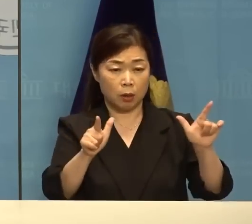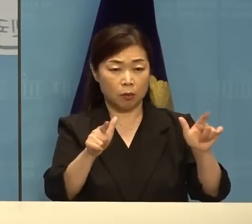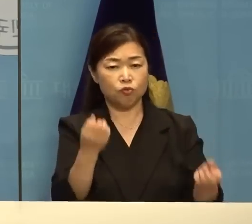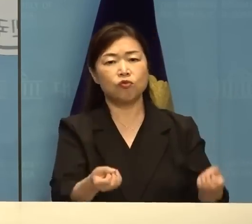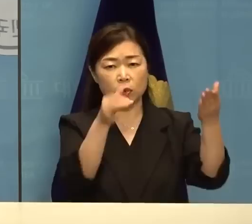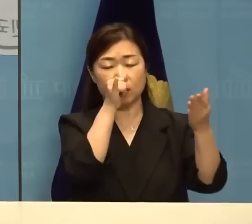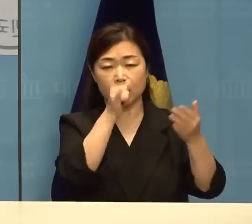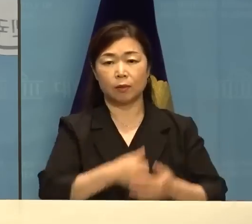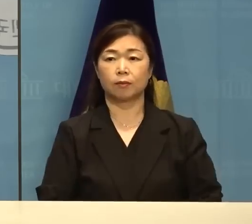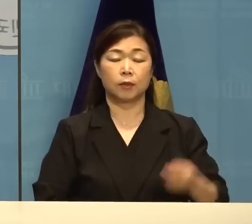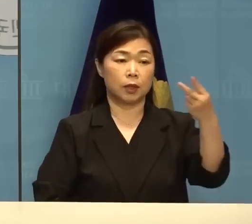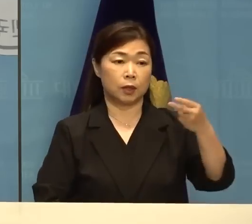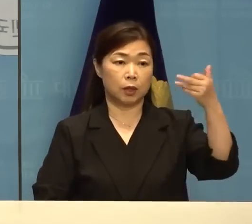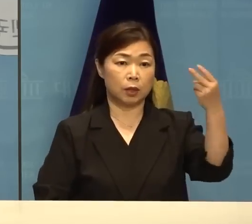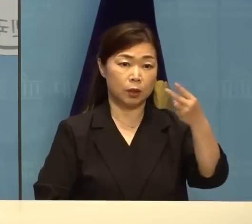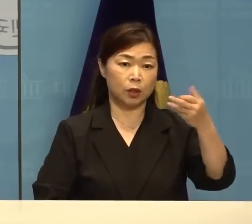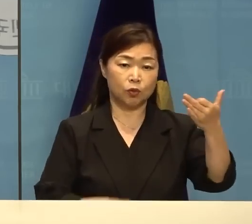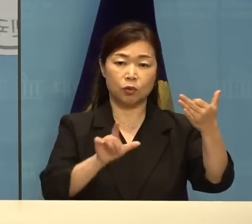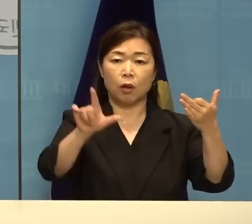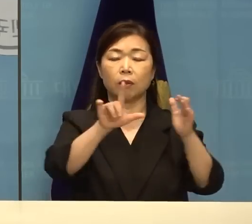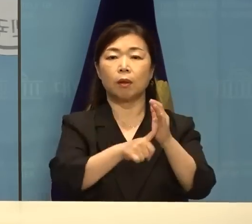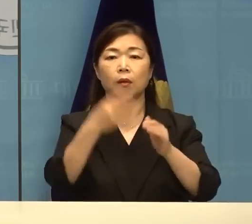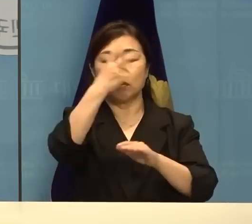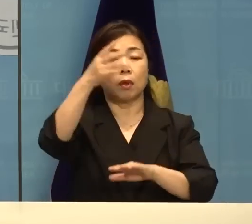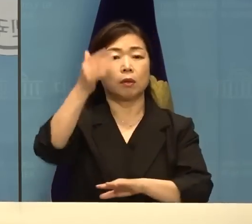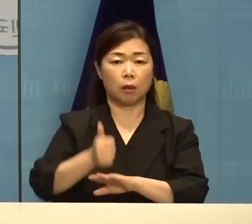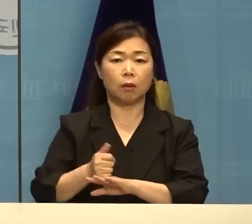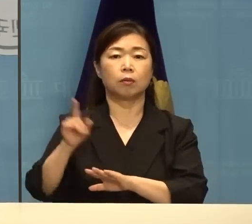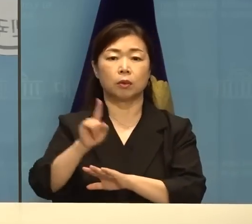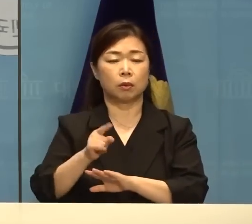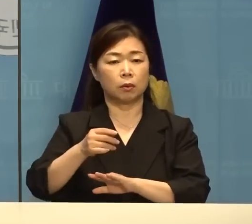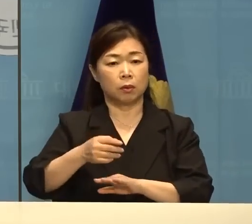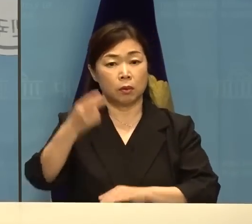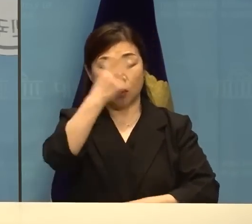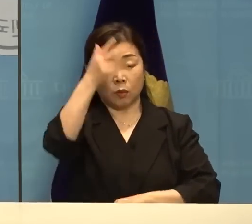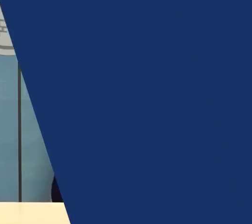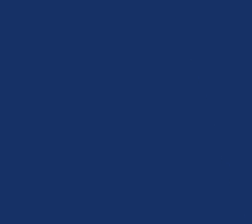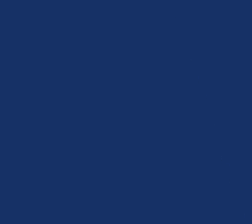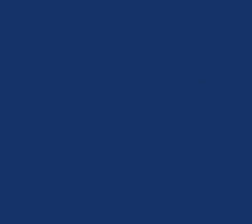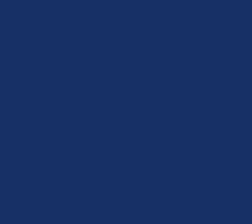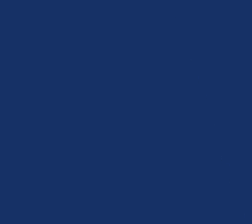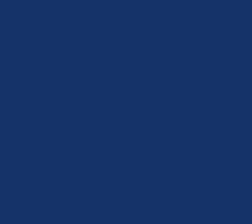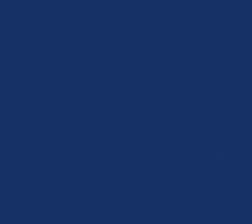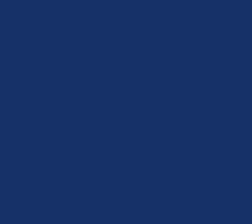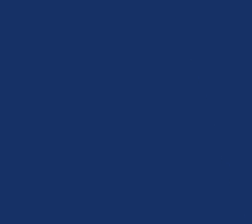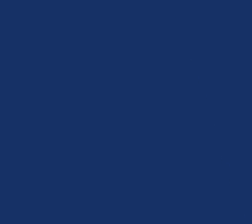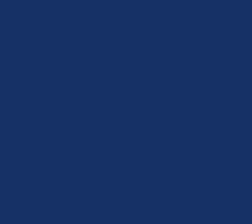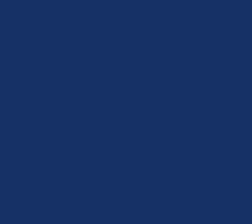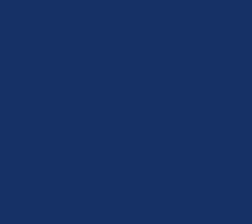있는데 2019년 학기 전에 있었던 여론조사 결과는 여론조사 공정의 발표에 의하면 동성애